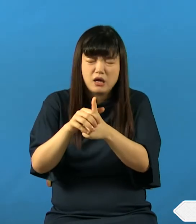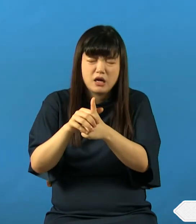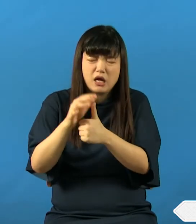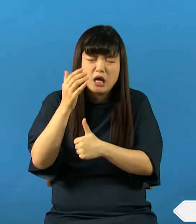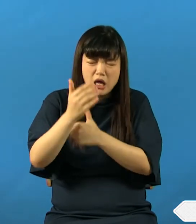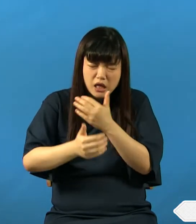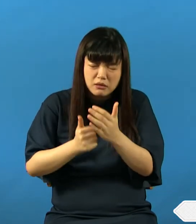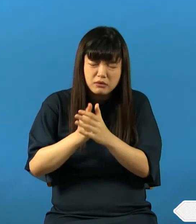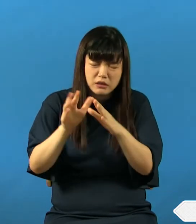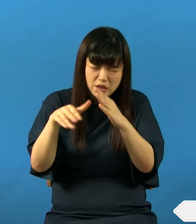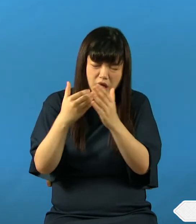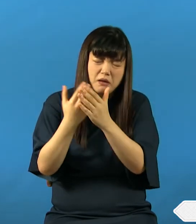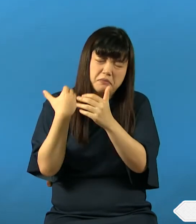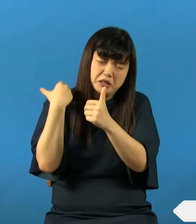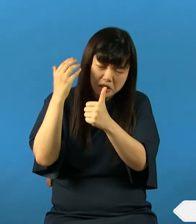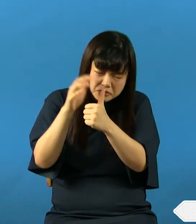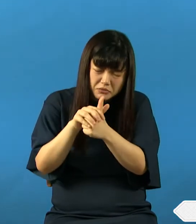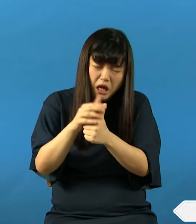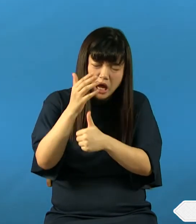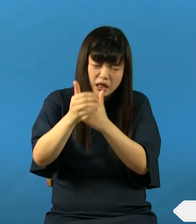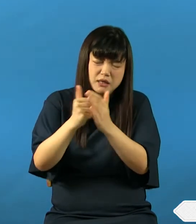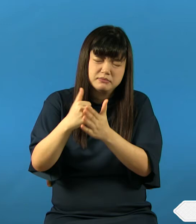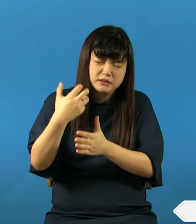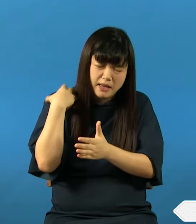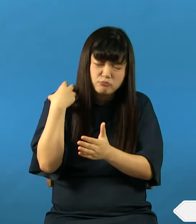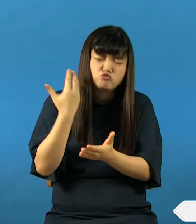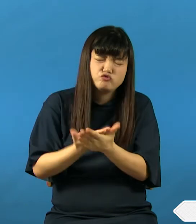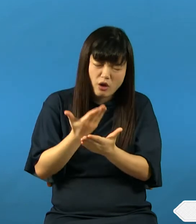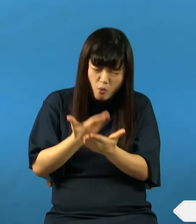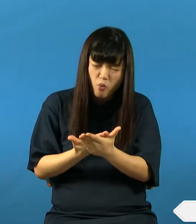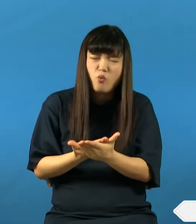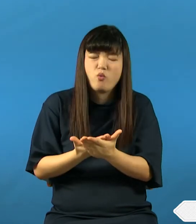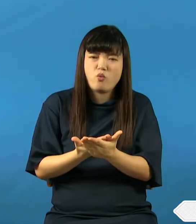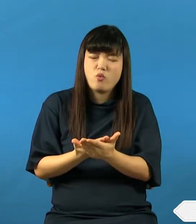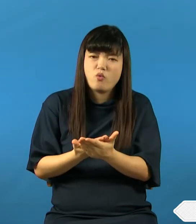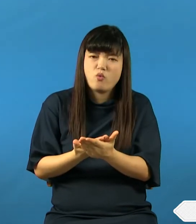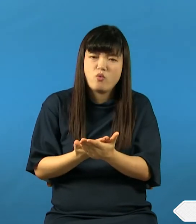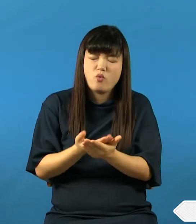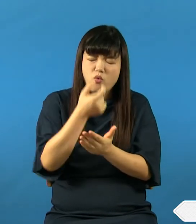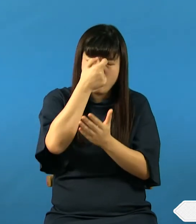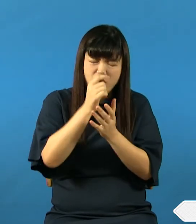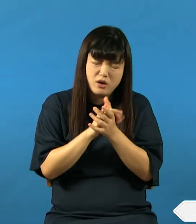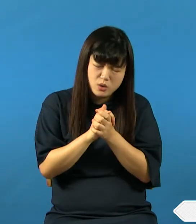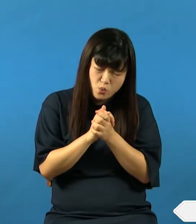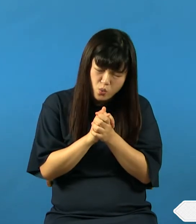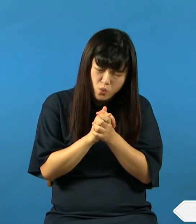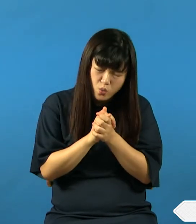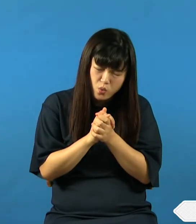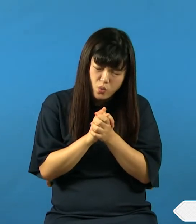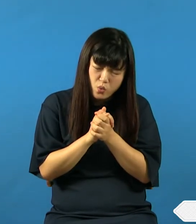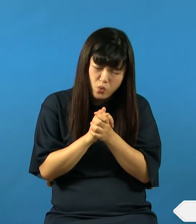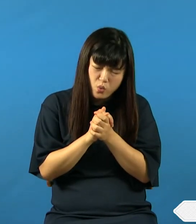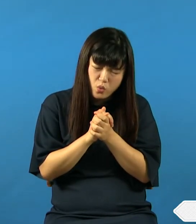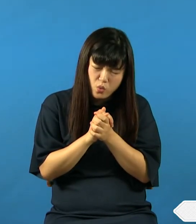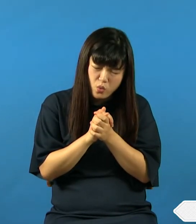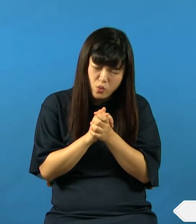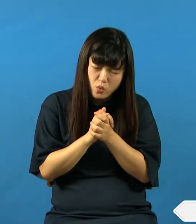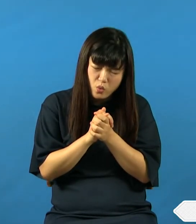맡기겠습니다. 하나님께 맡기겠습니다. 하나님 책임져 주세요. 기도가